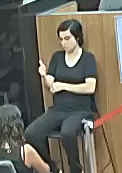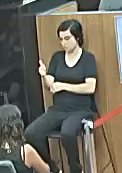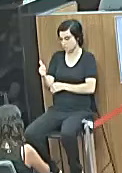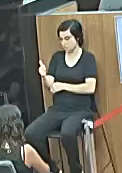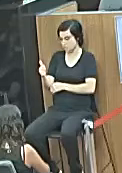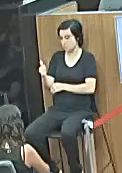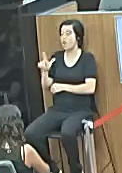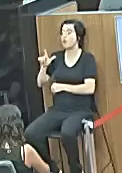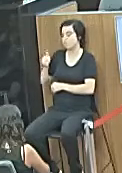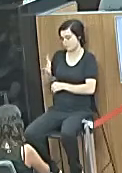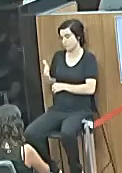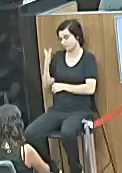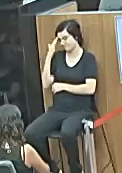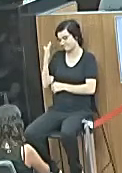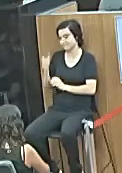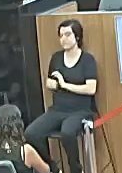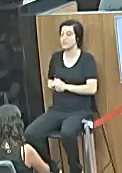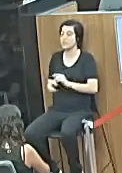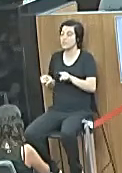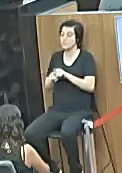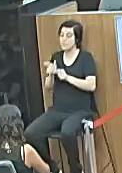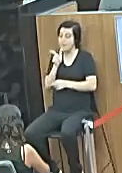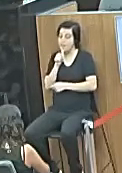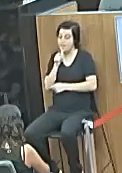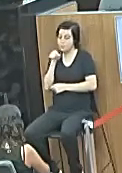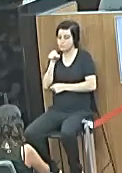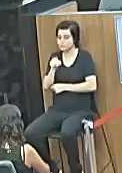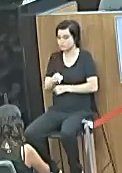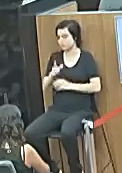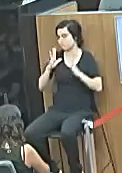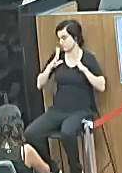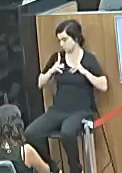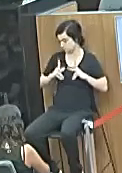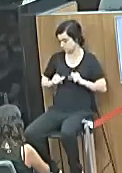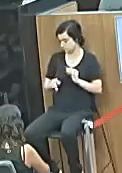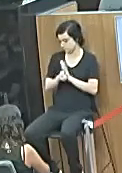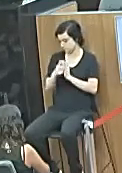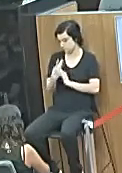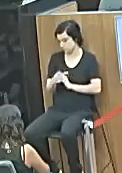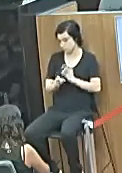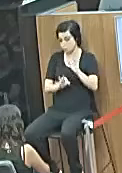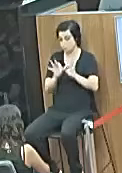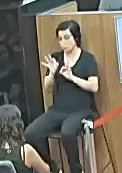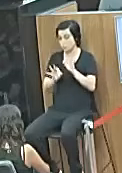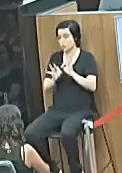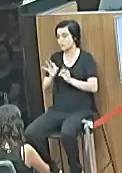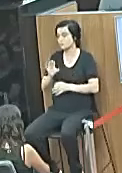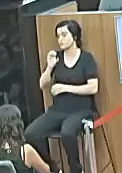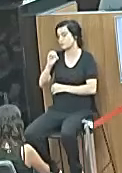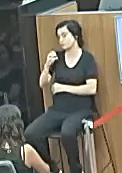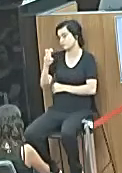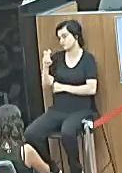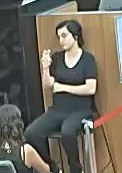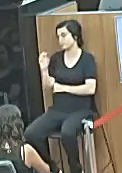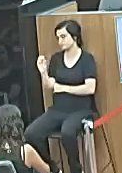engarrafamento de água mineral de suas fontes o âmbito do programa 0 50